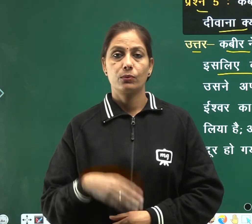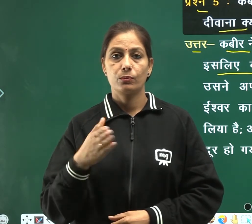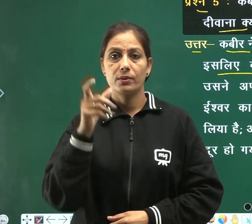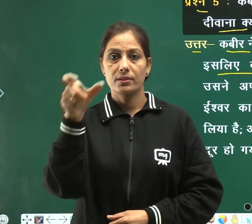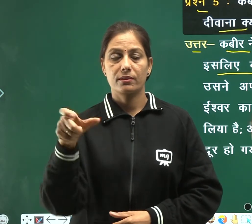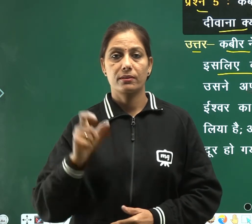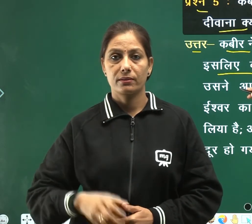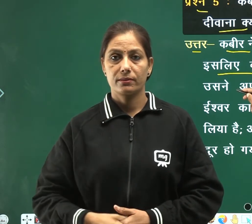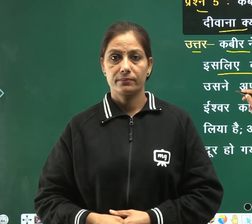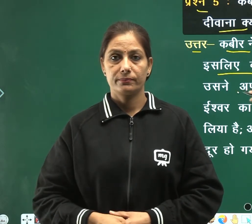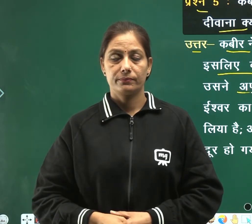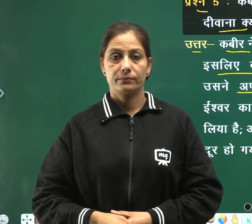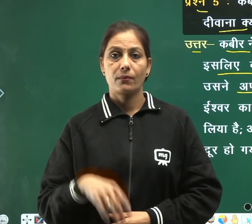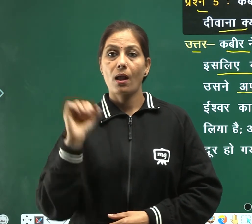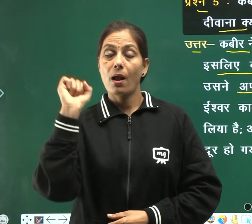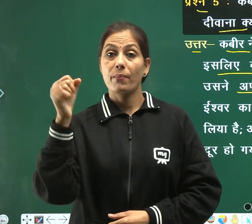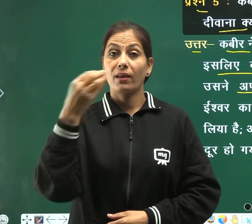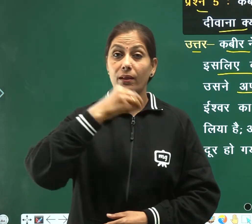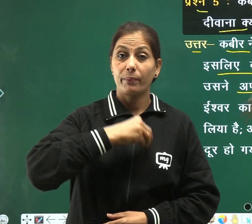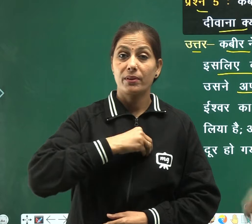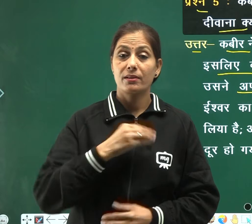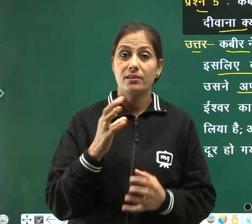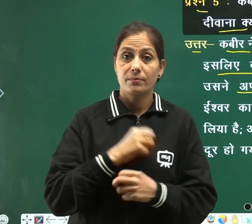उन्होंने अपने भीतर छिपे